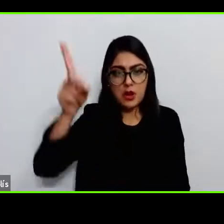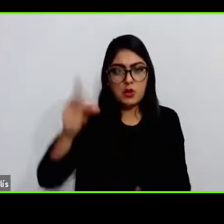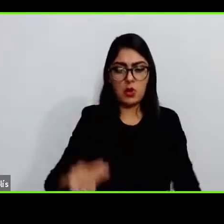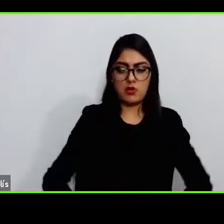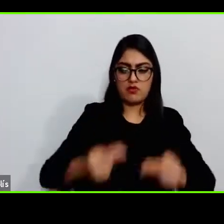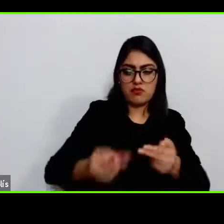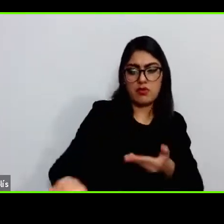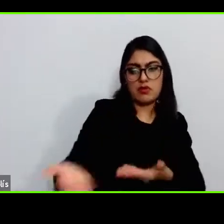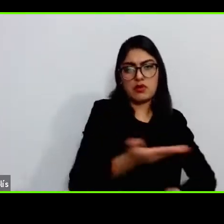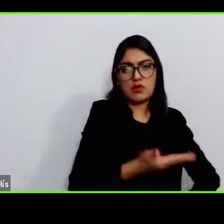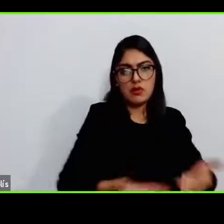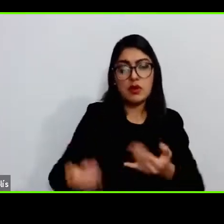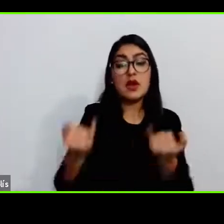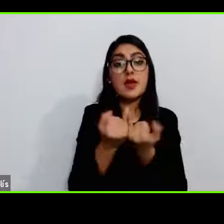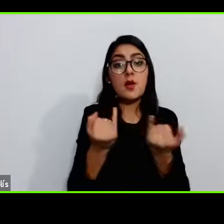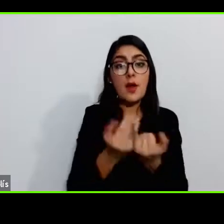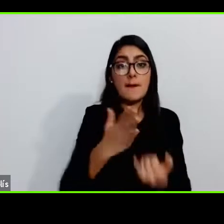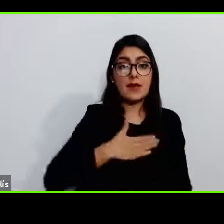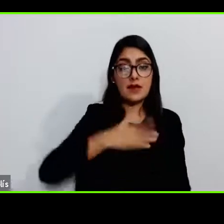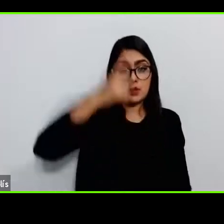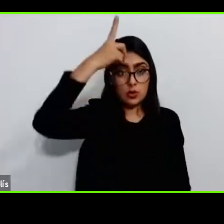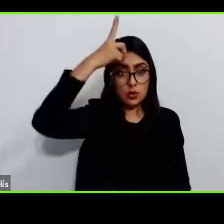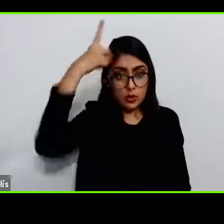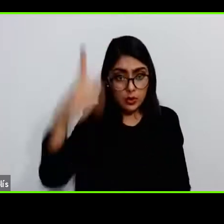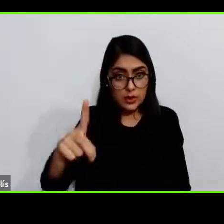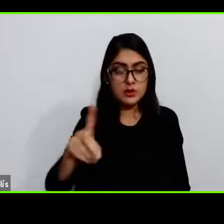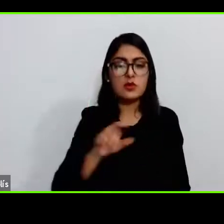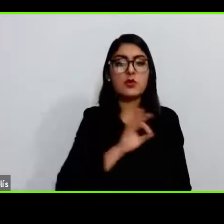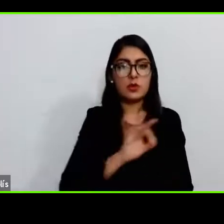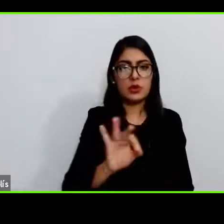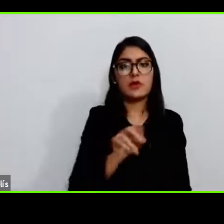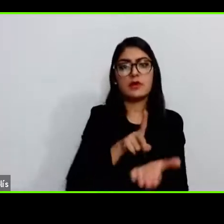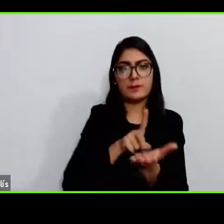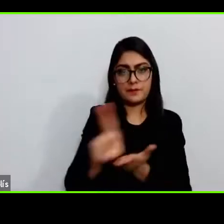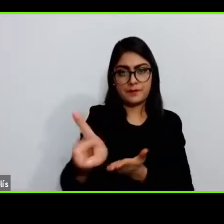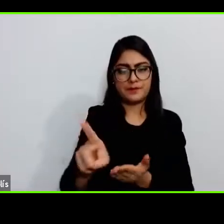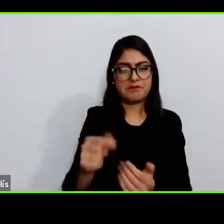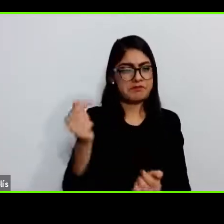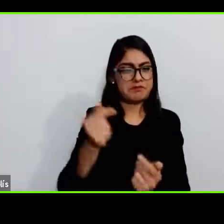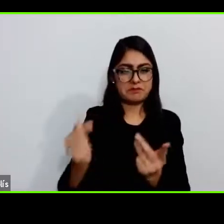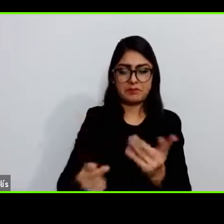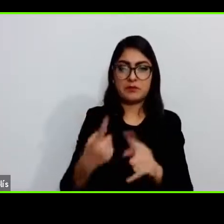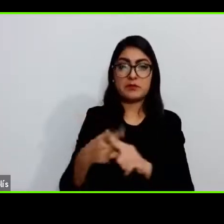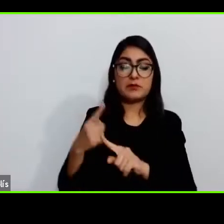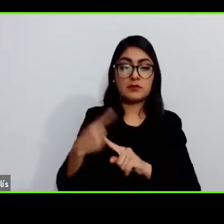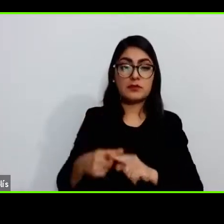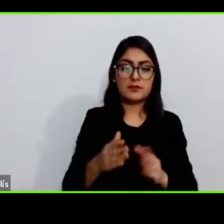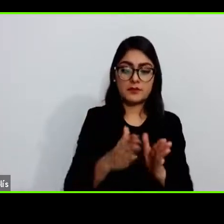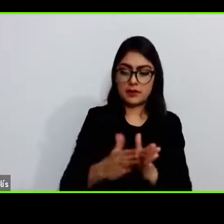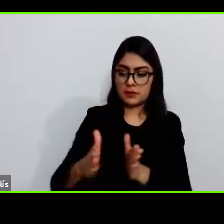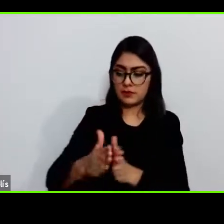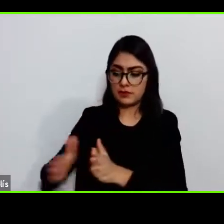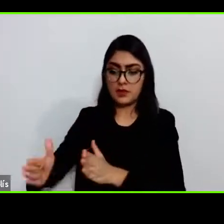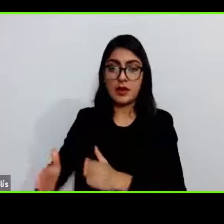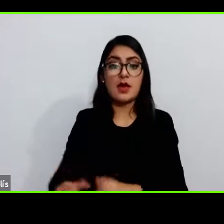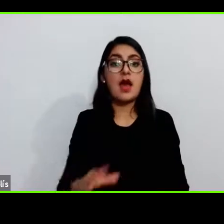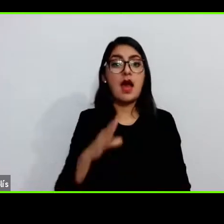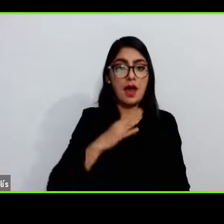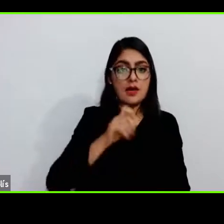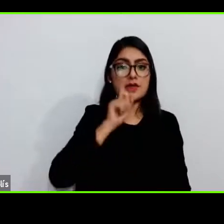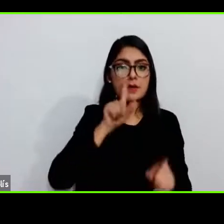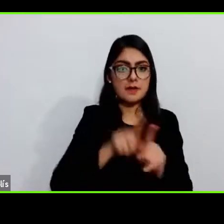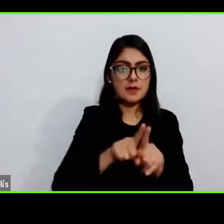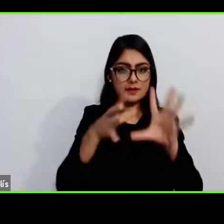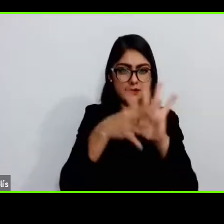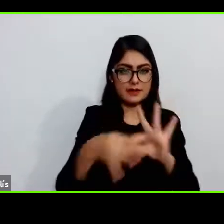eran de segunda categoría o normas programáticas, etc. También vimos las funciones que tienen los derechos humanos,